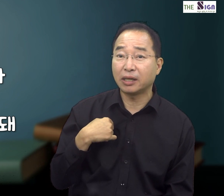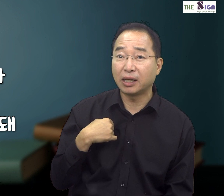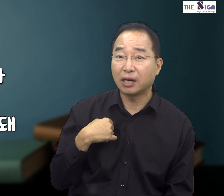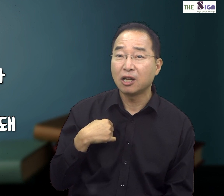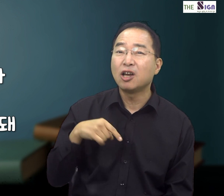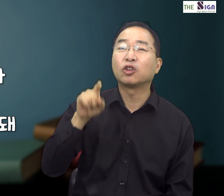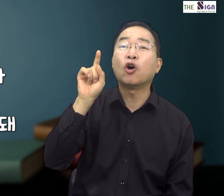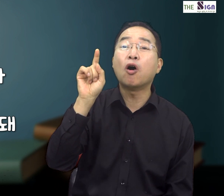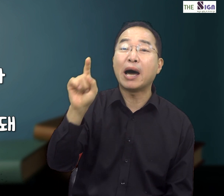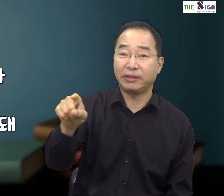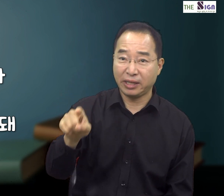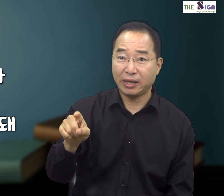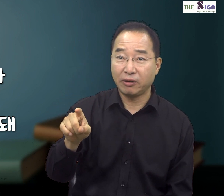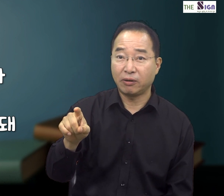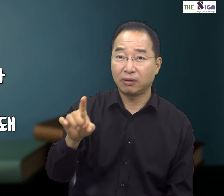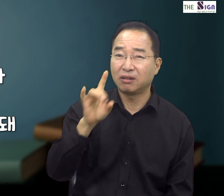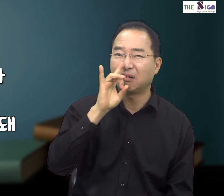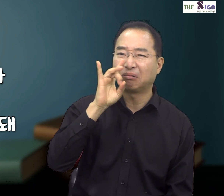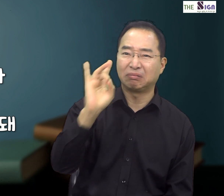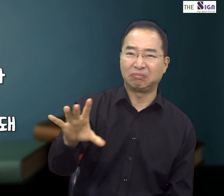아니라 너 안 돼예요.